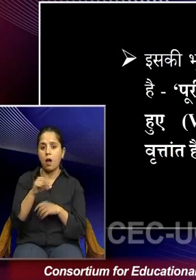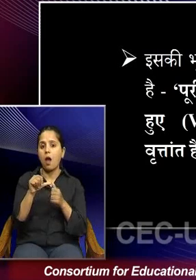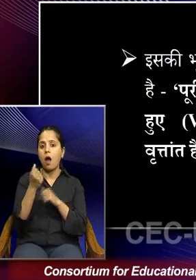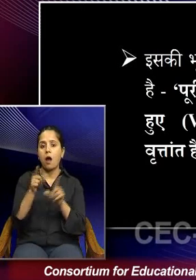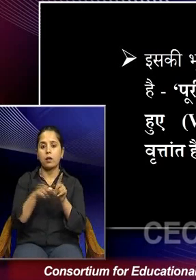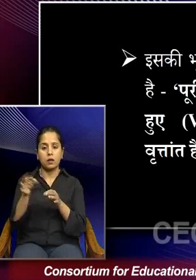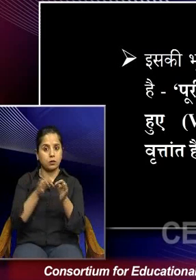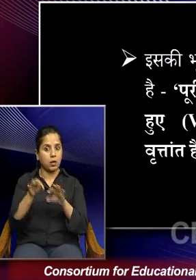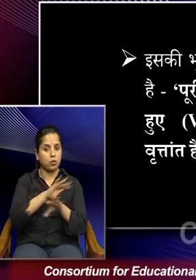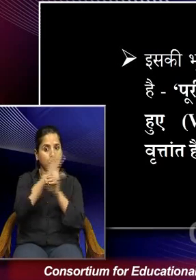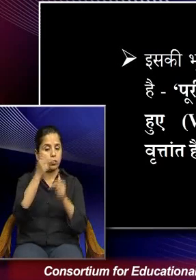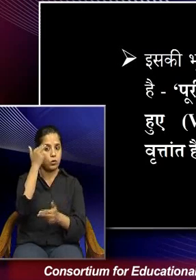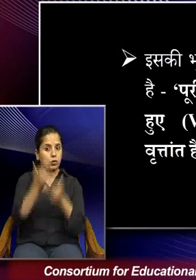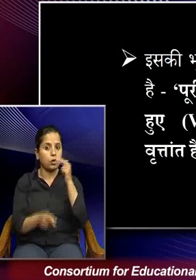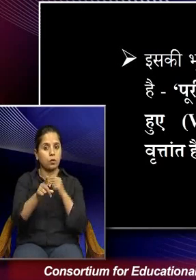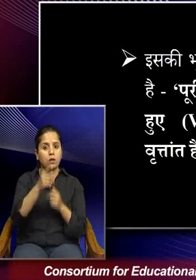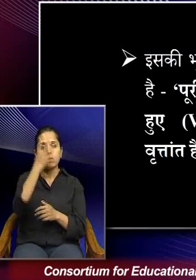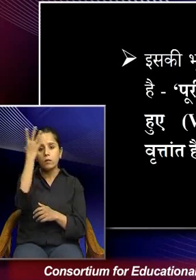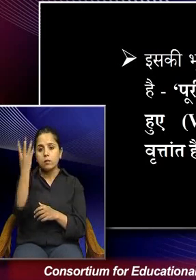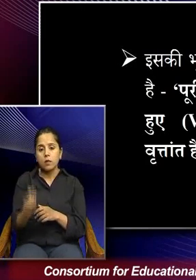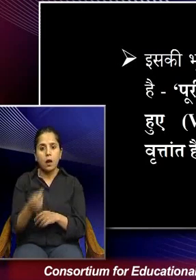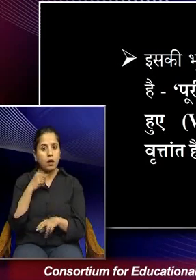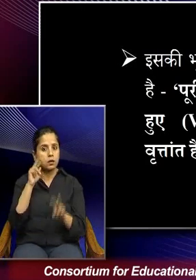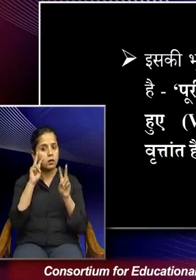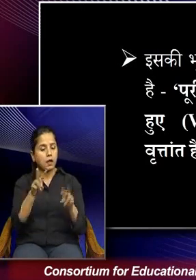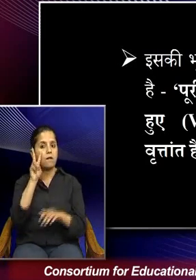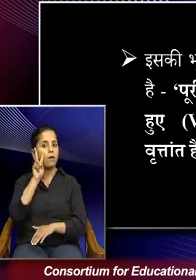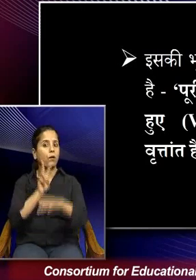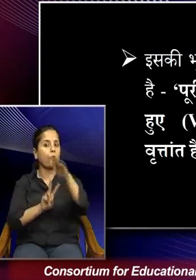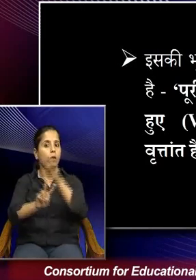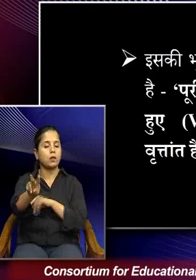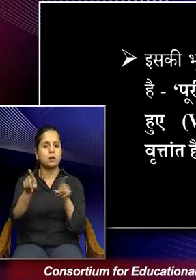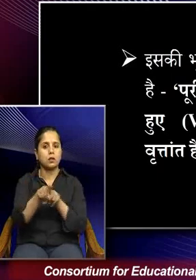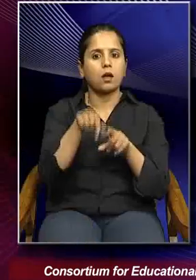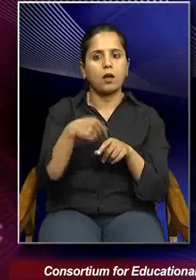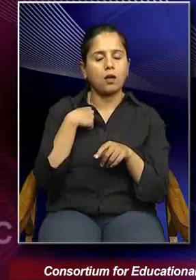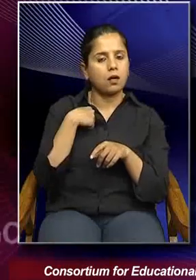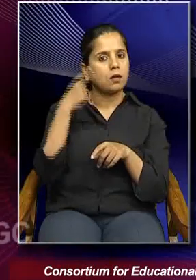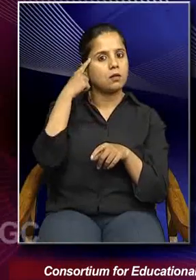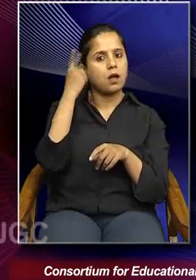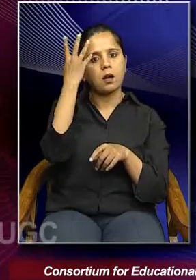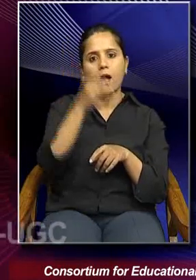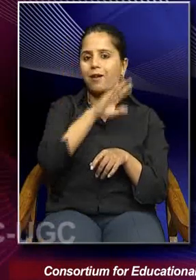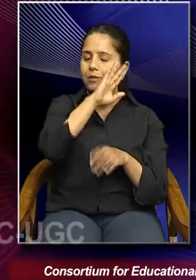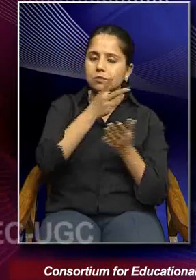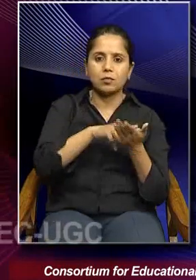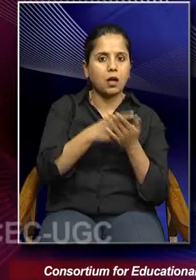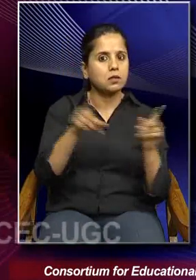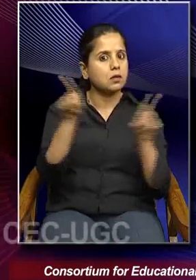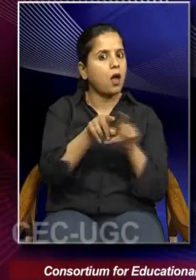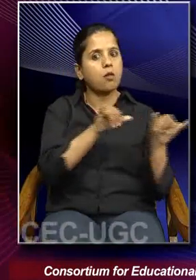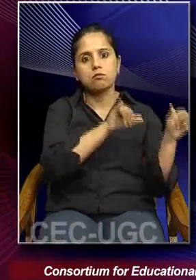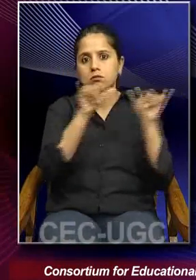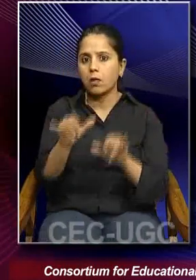पुरी कथा एक रात में देखें हुए विजन यानी स्वप्न का वृतांत है एक मनोविश्लेषणात्मक